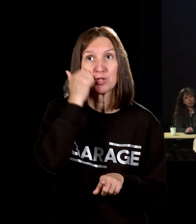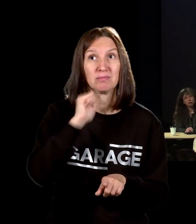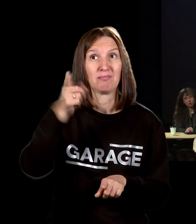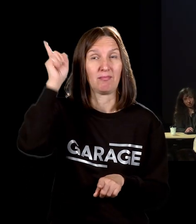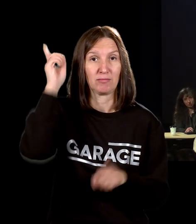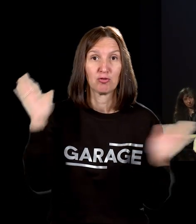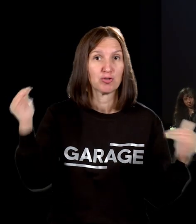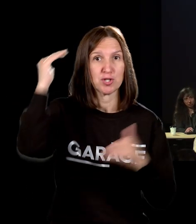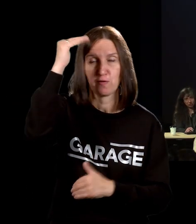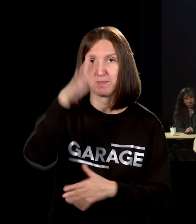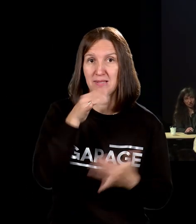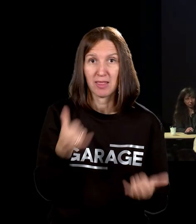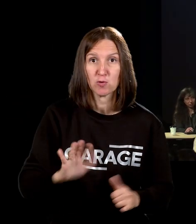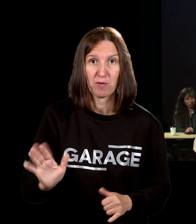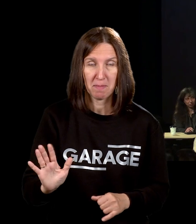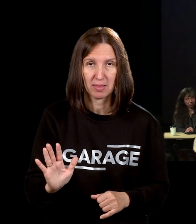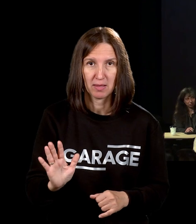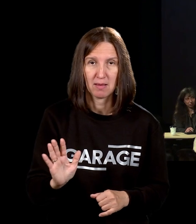купленные на блошином рынке.